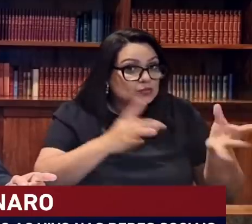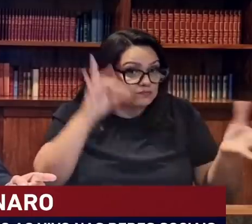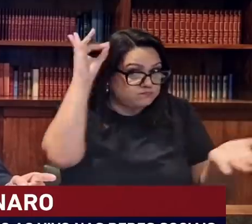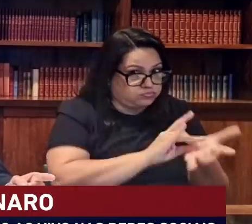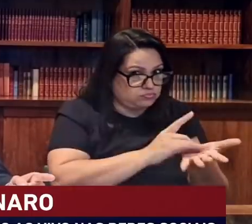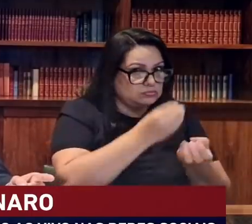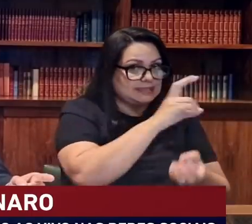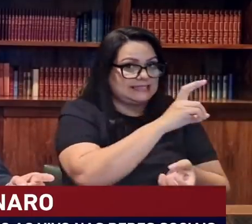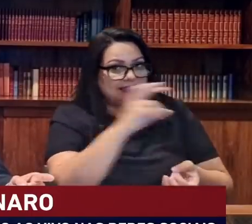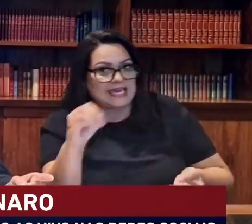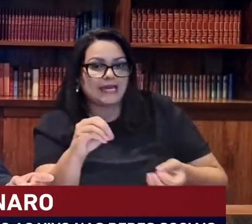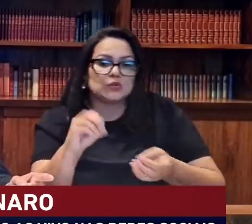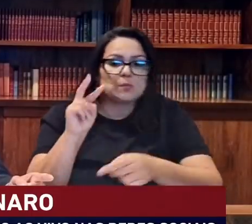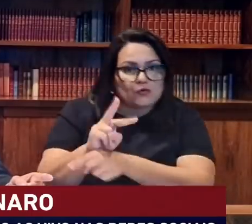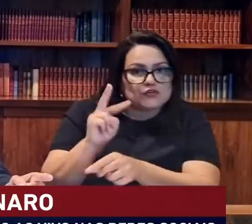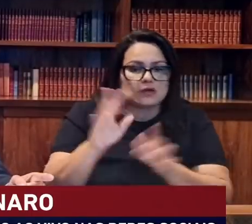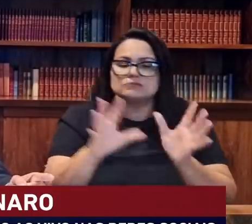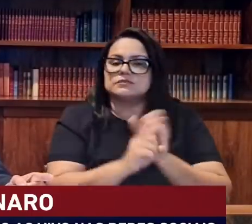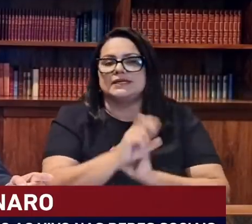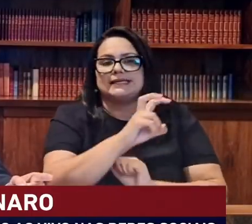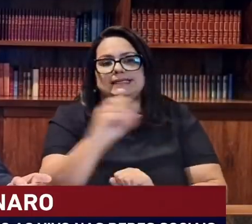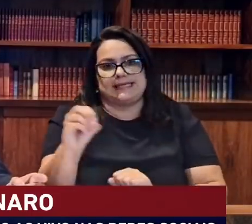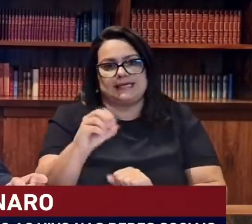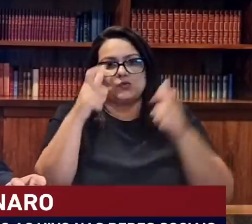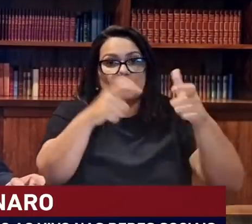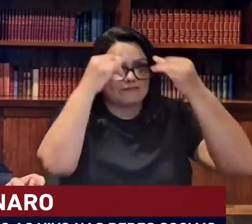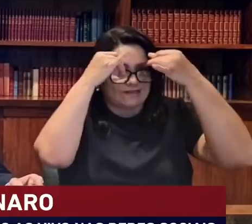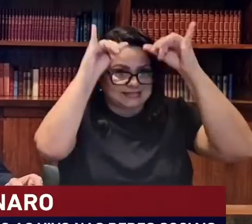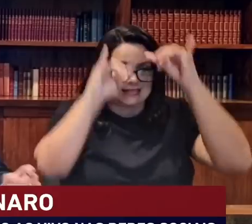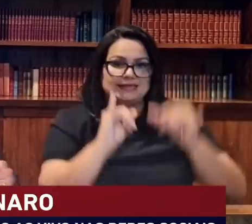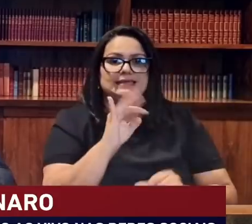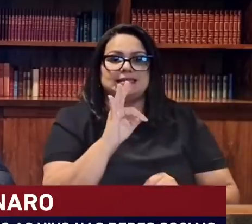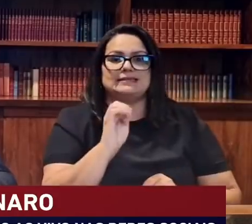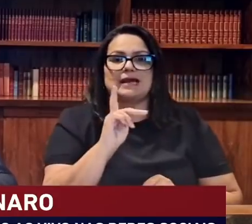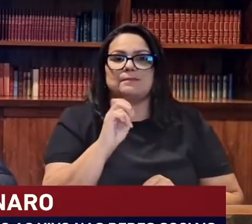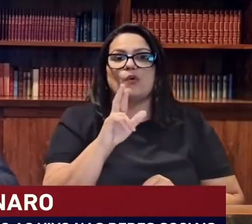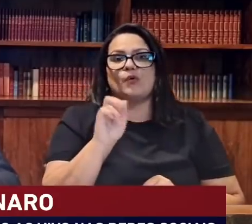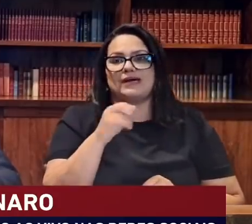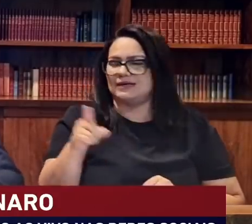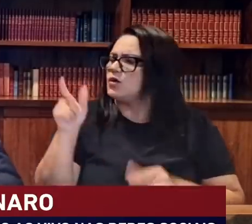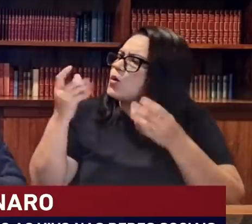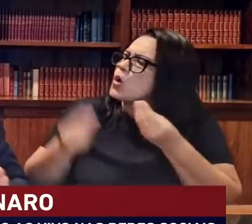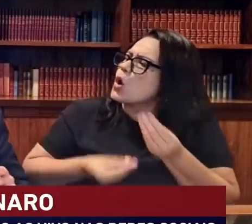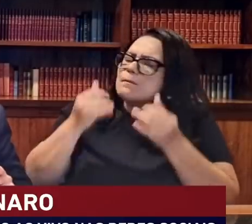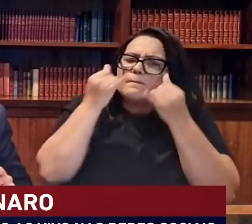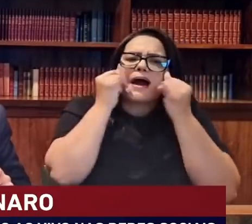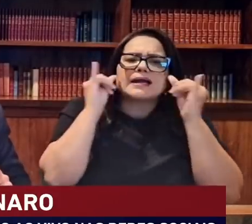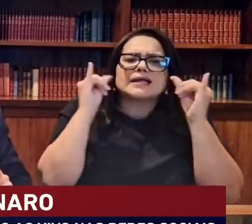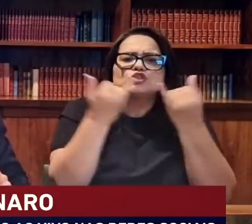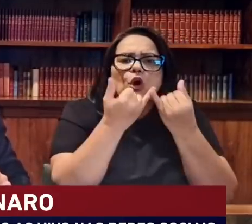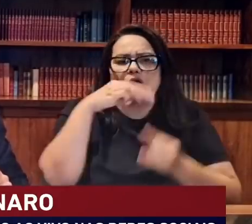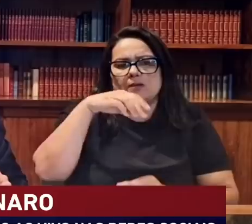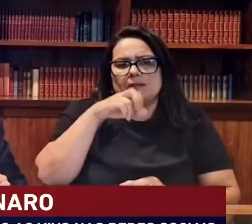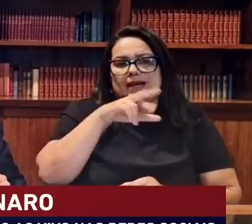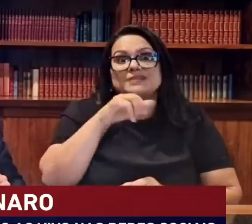500 títulos lá na Fazenda Itamaraty, Ponta Porã. Como é que é em Marajó esse negócio aí? Presidente, ontem eu fui ao Pará